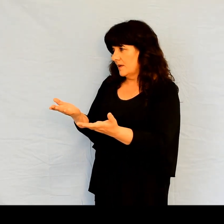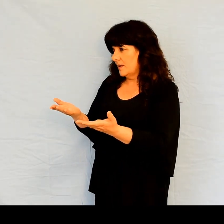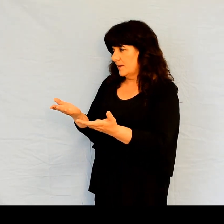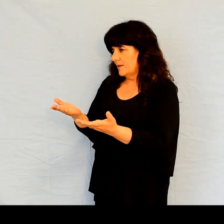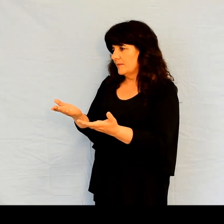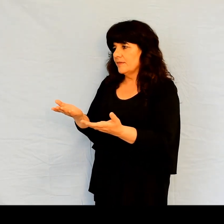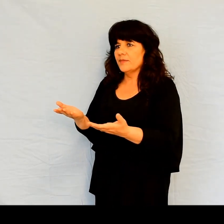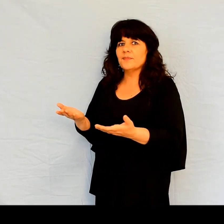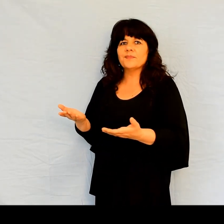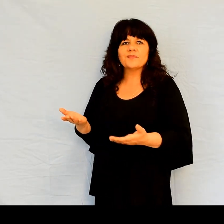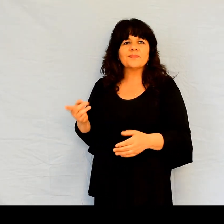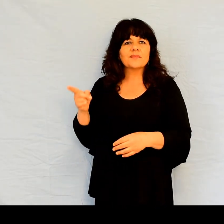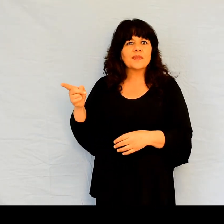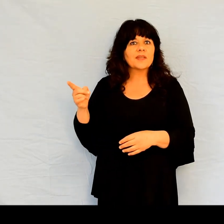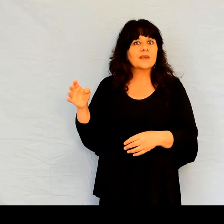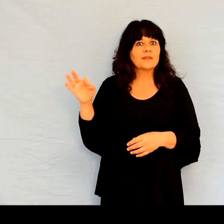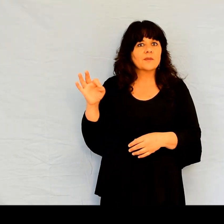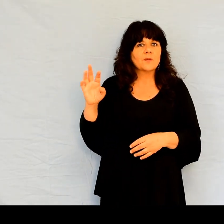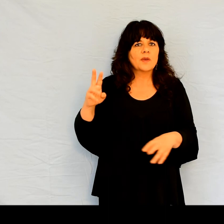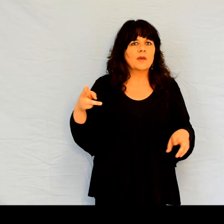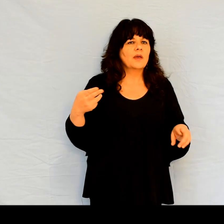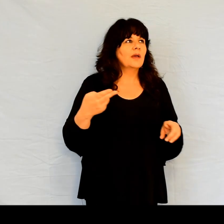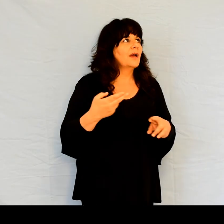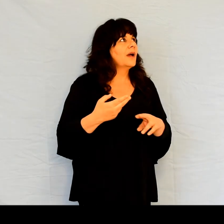Alors Thomas lui dit, « Mon Seigneur et mon Dieu. »